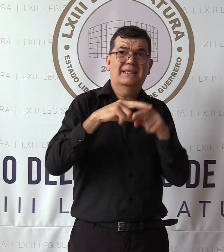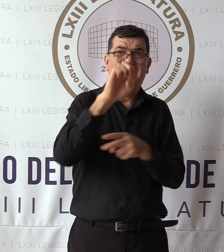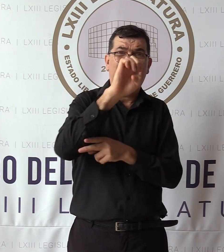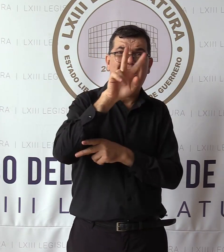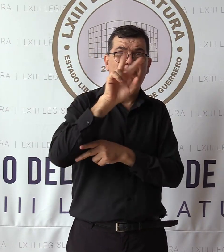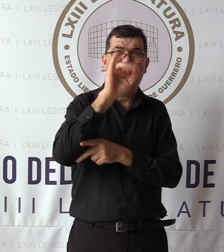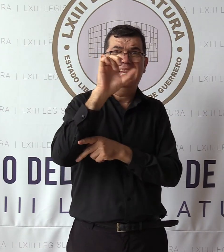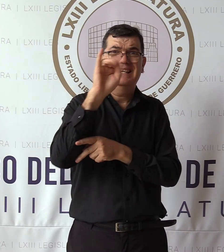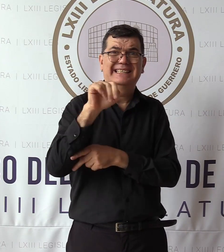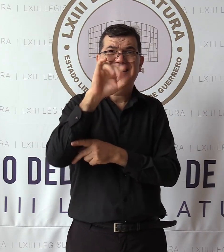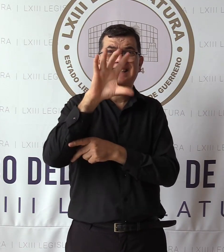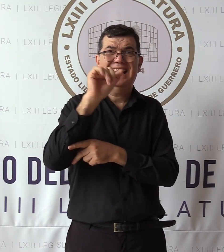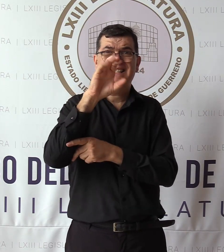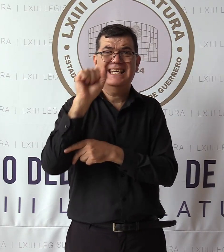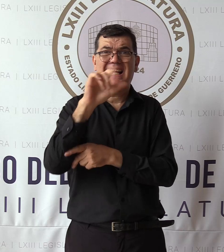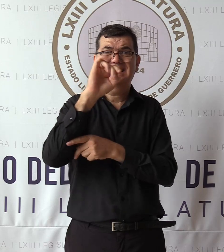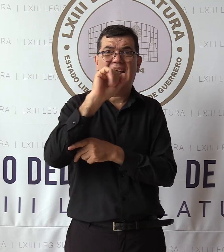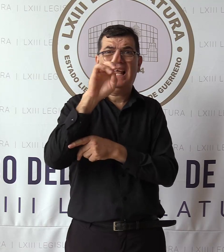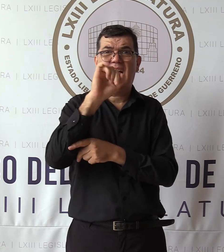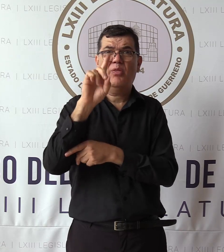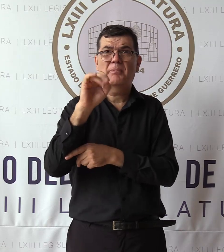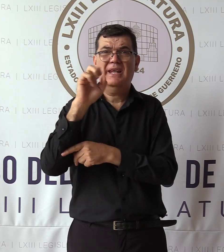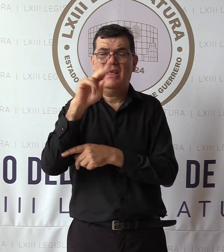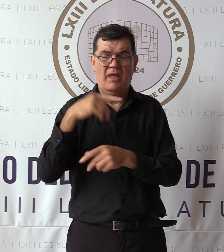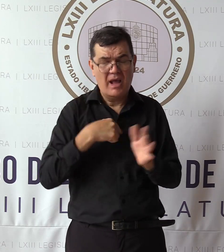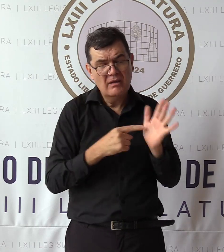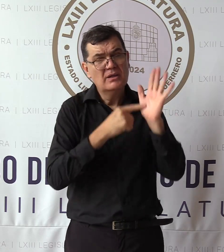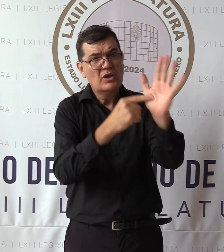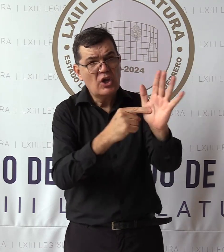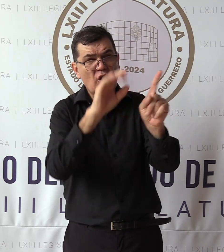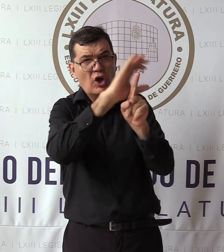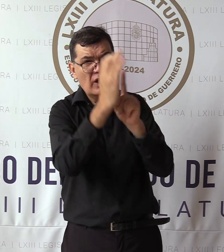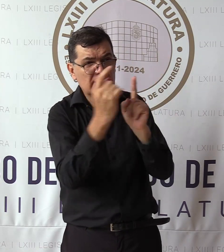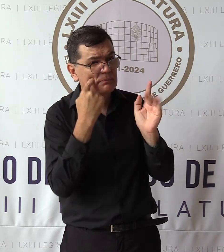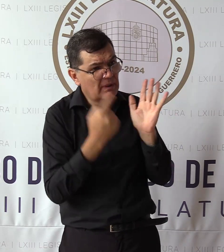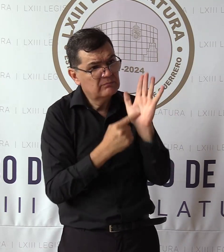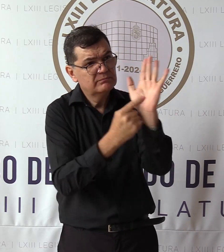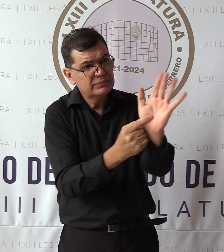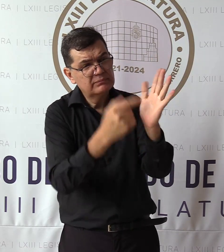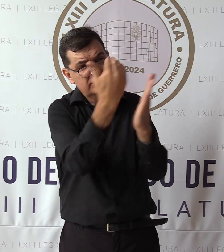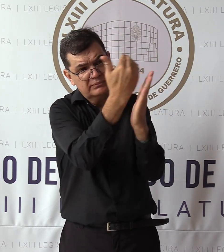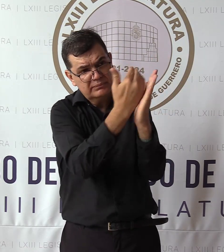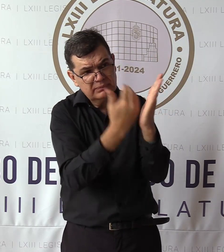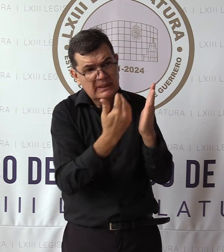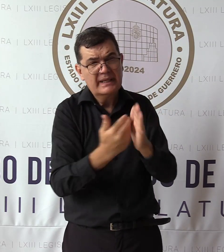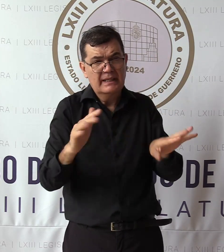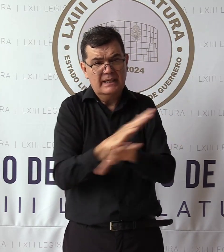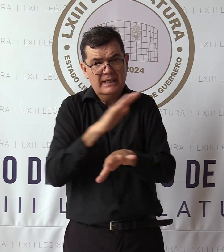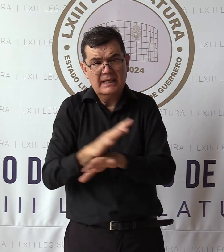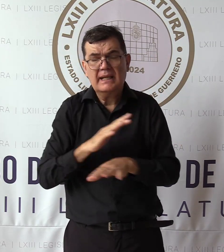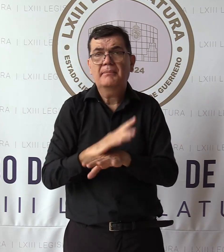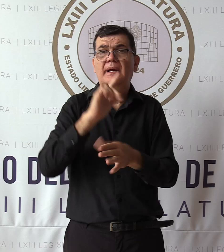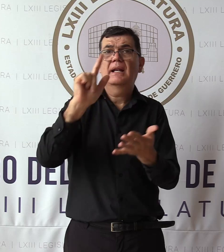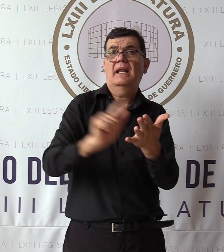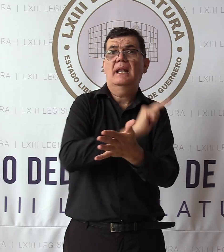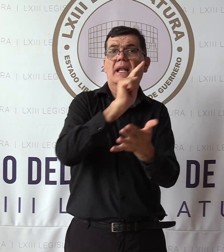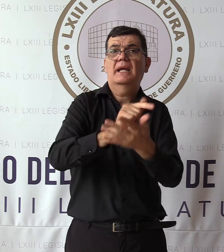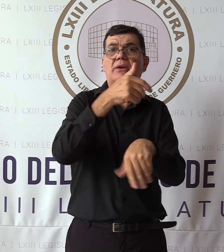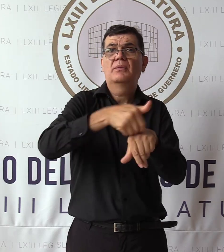Cecia Salgado Pineda, presentó ante el Congreso del Estado la iniciativa de decreto de reformas de la Ley número